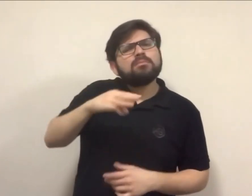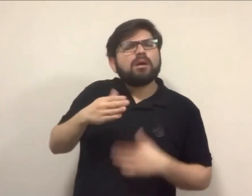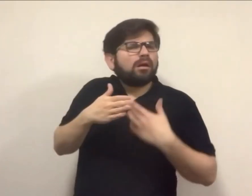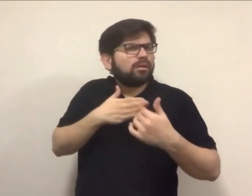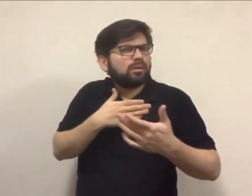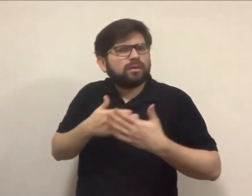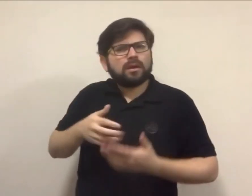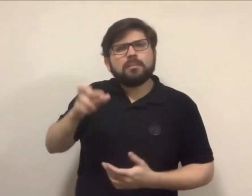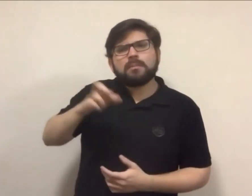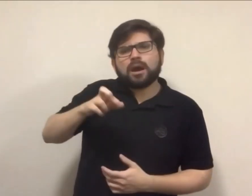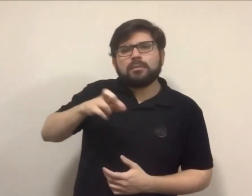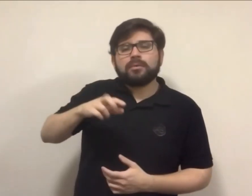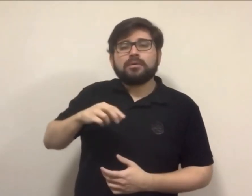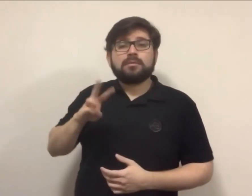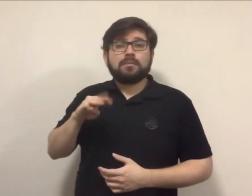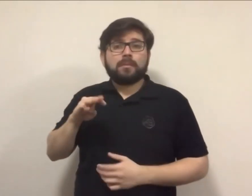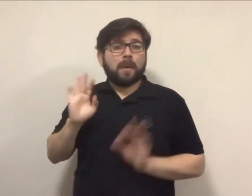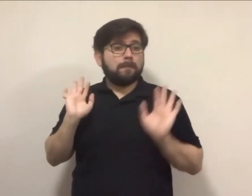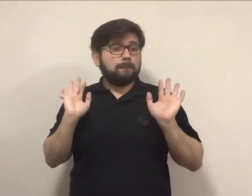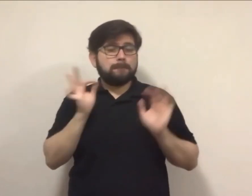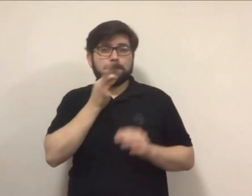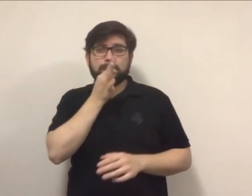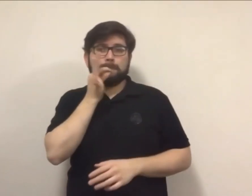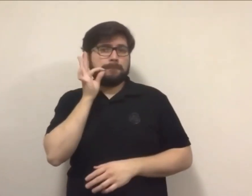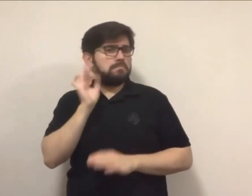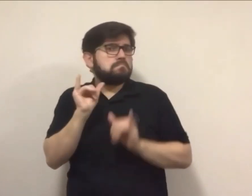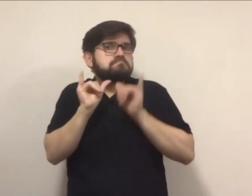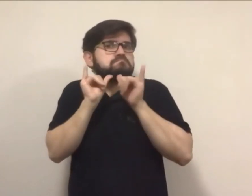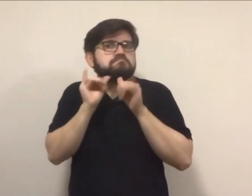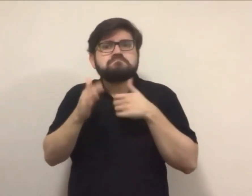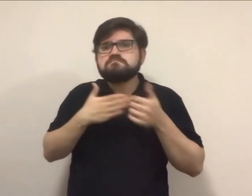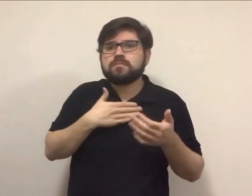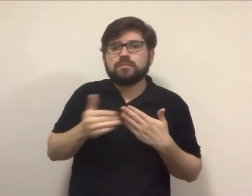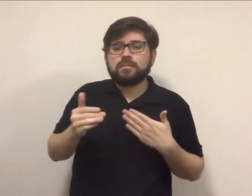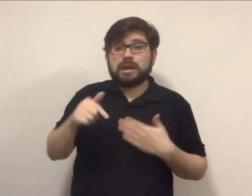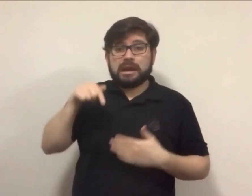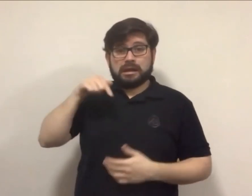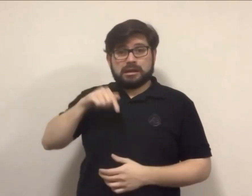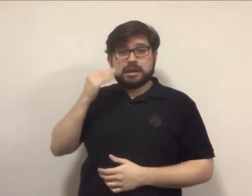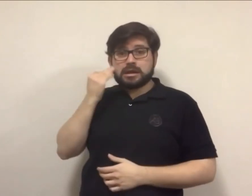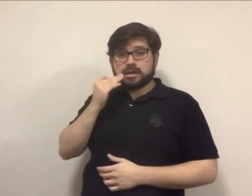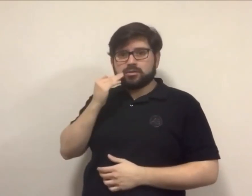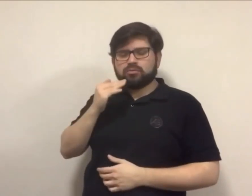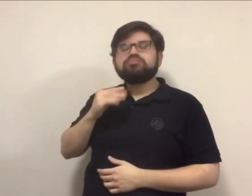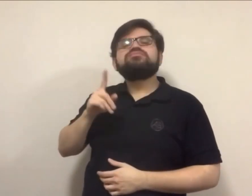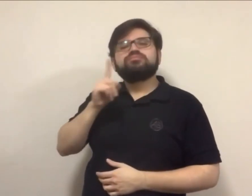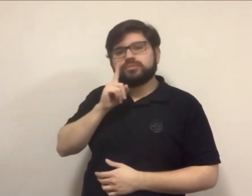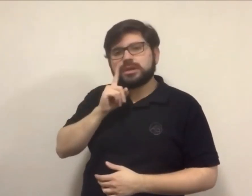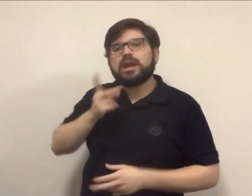papá, yo le preguntara a mi mamá, ¿dónde está mi papá? Y ella no me dijera